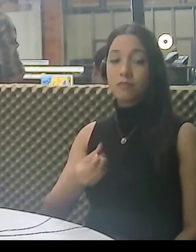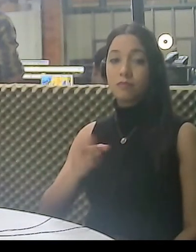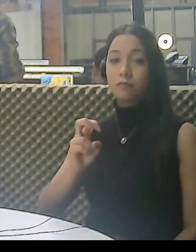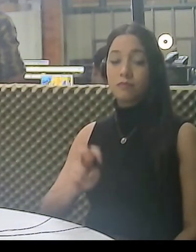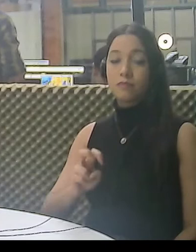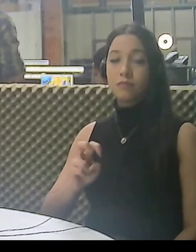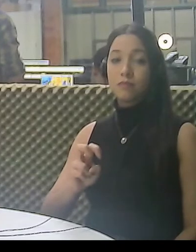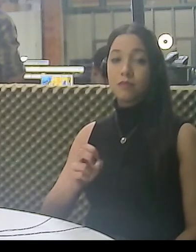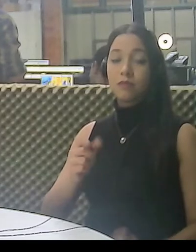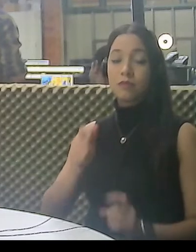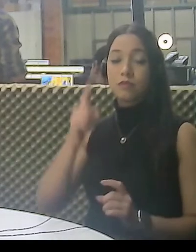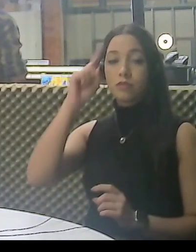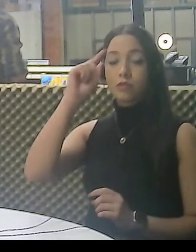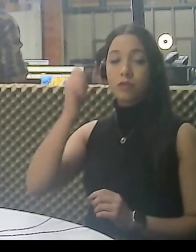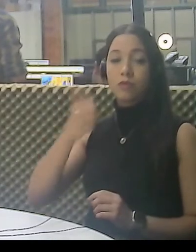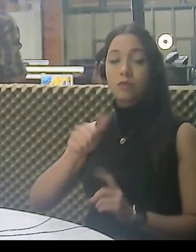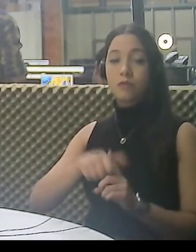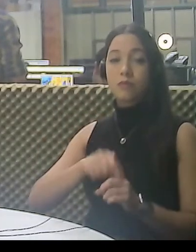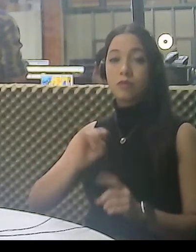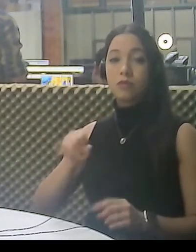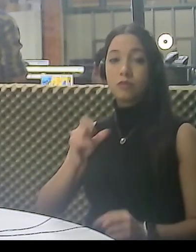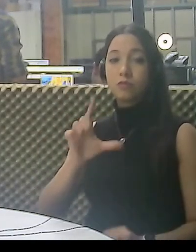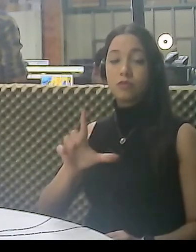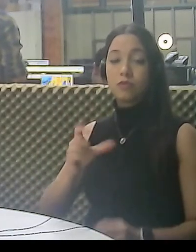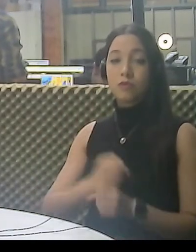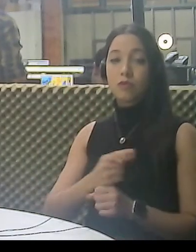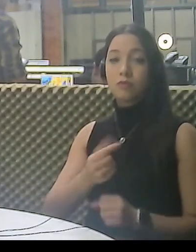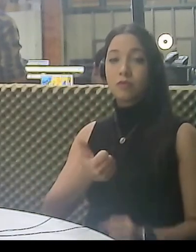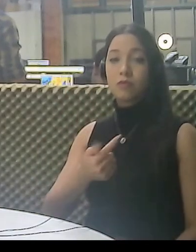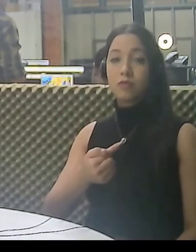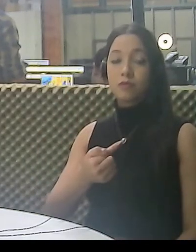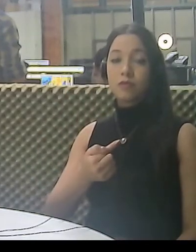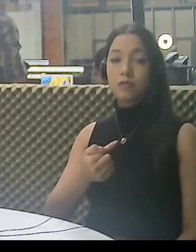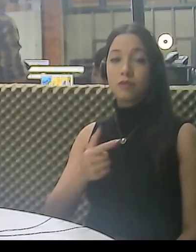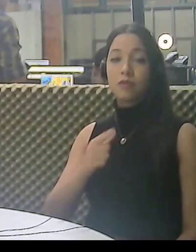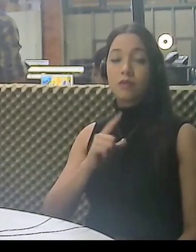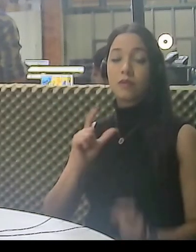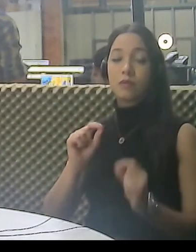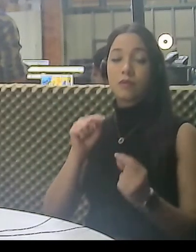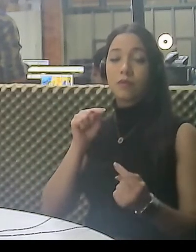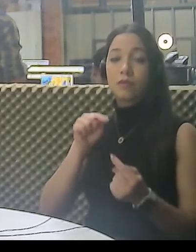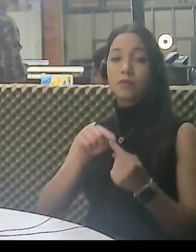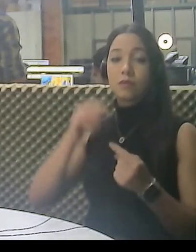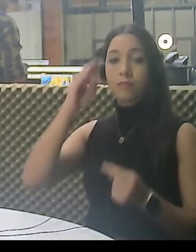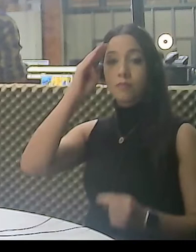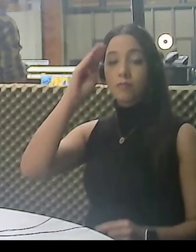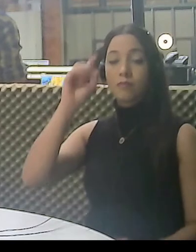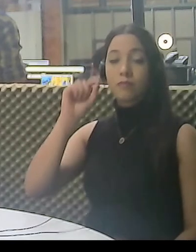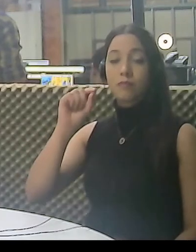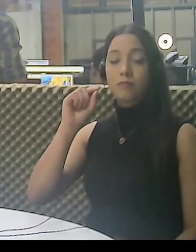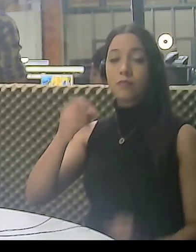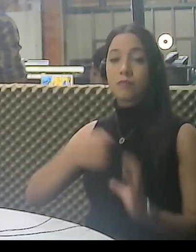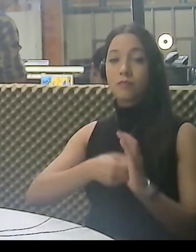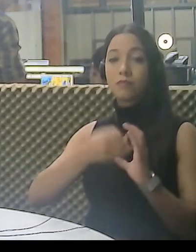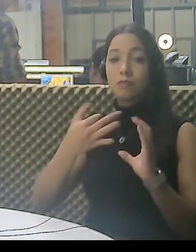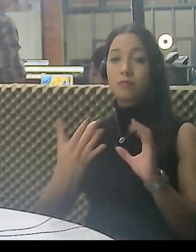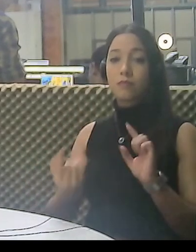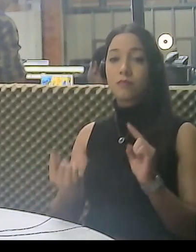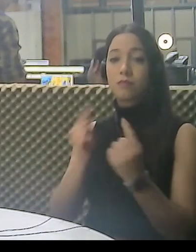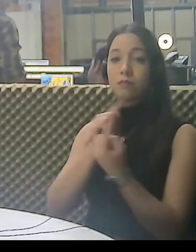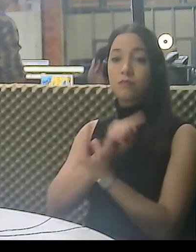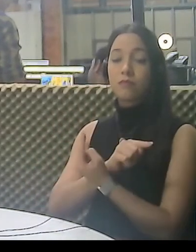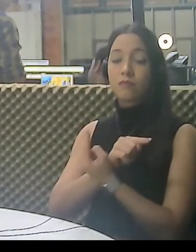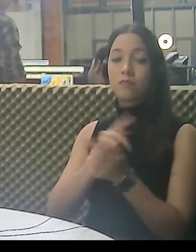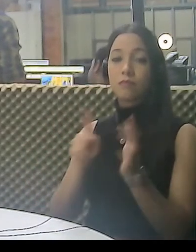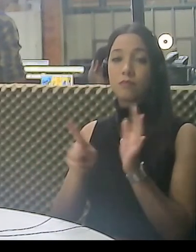13.465, de 11 de julho de 2017, a regularização fundiária tem como um dos principais critérios a irreversibilidade do